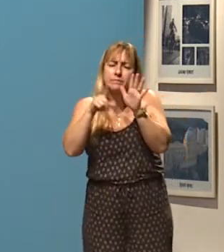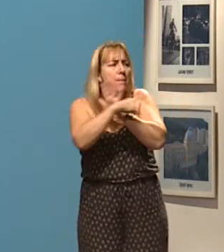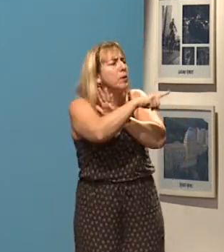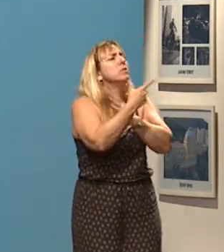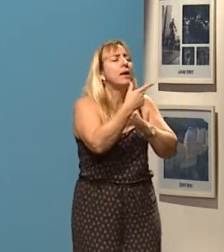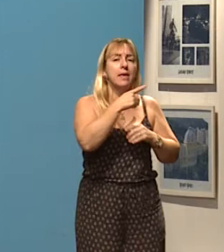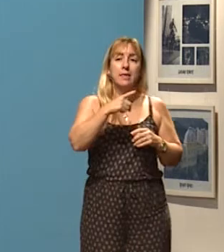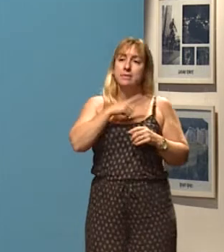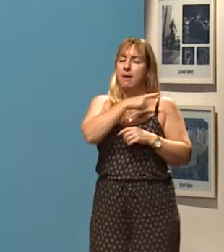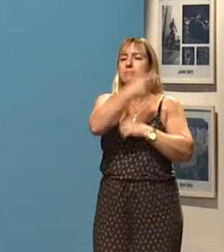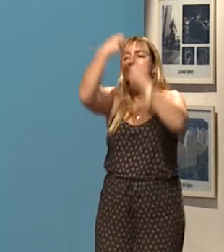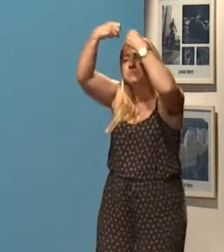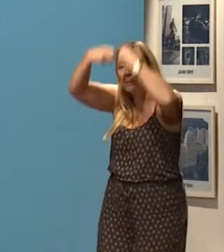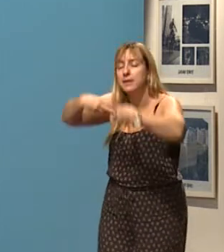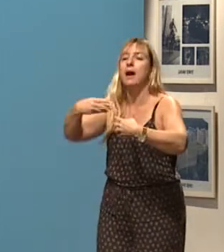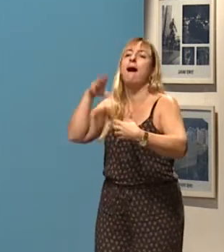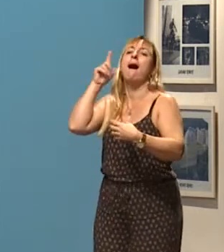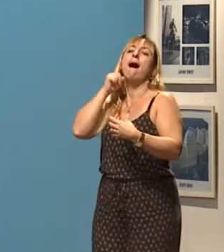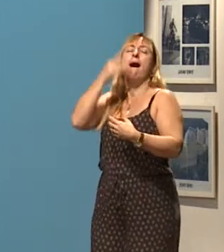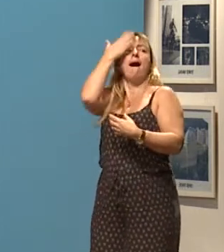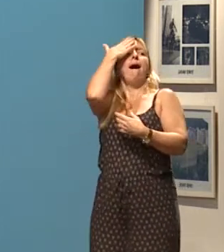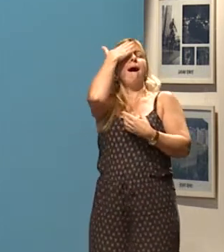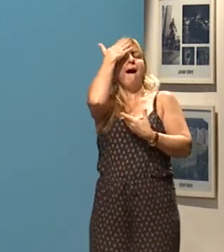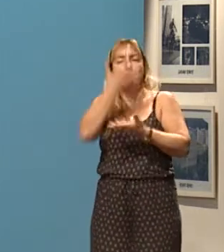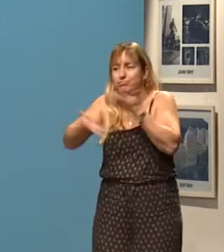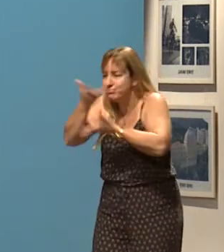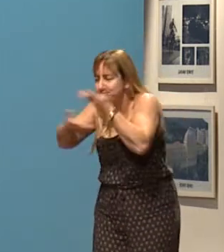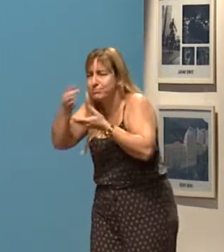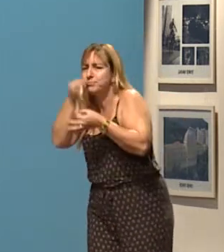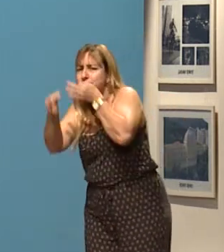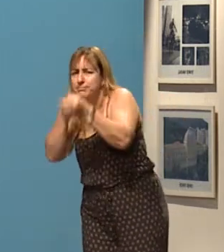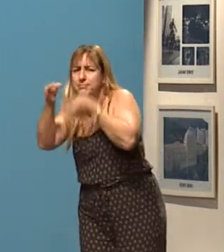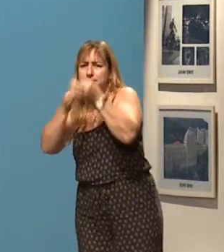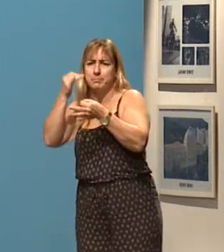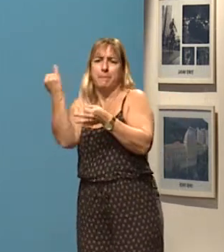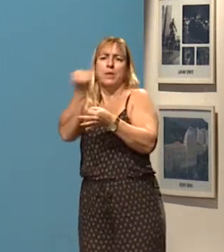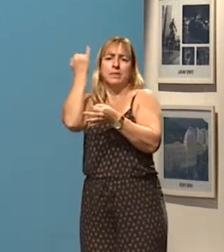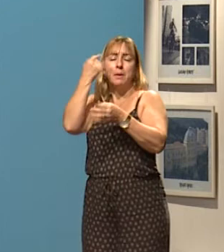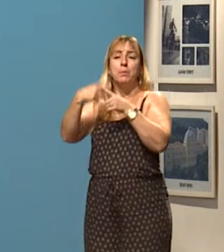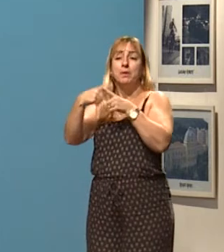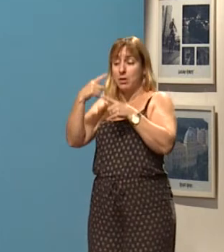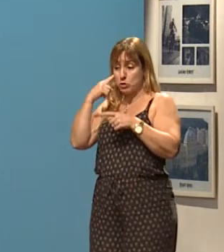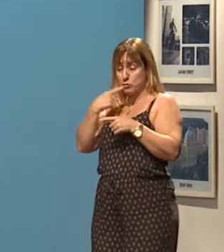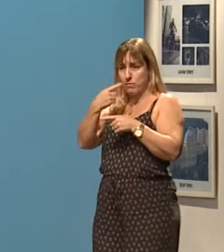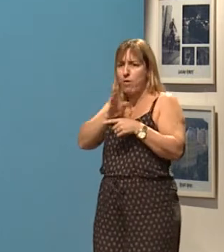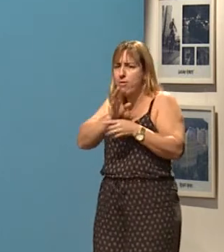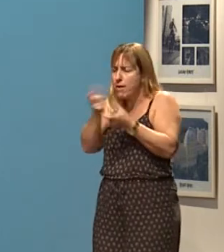coda, ouvinte, e tem alguns termos que os surdos não conseguem compreender, e ela é de extrema